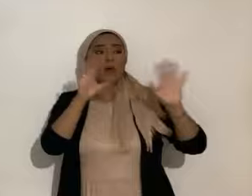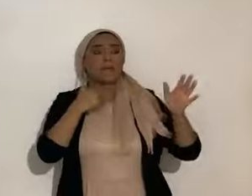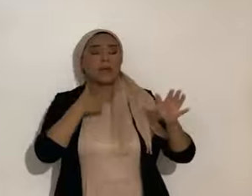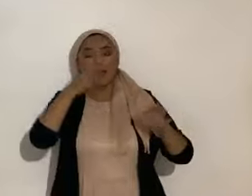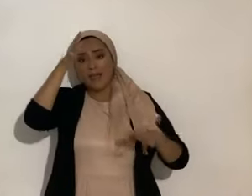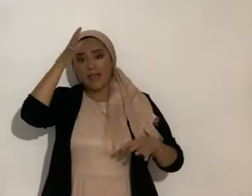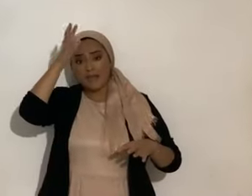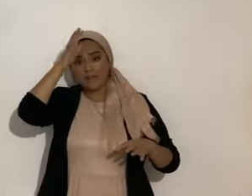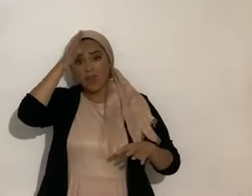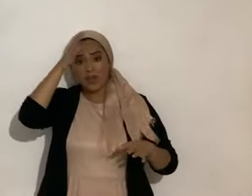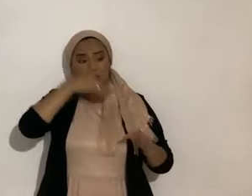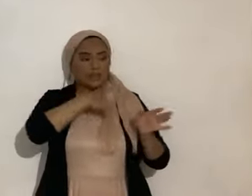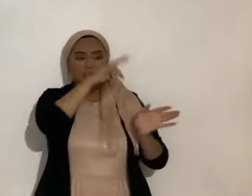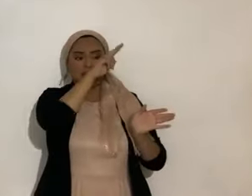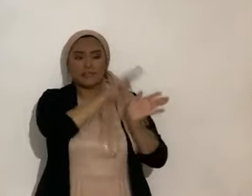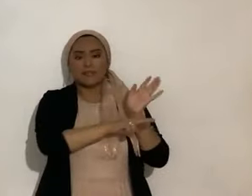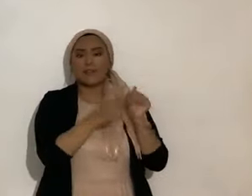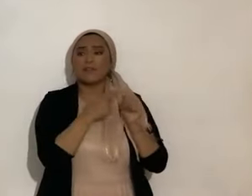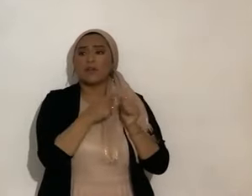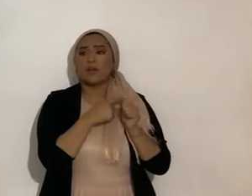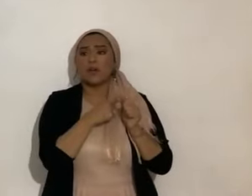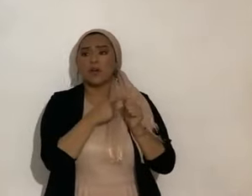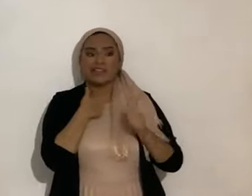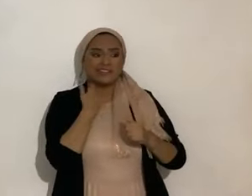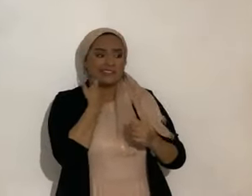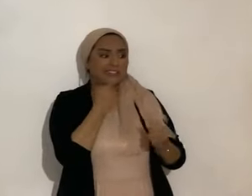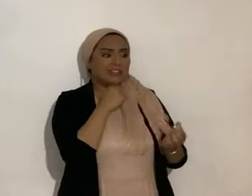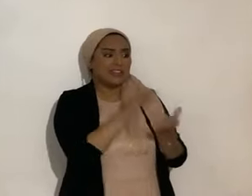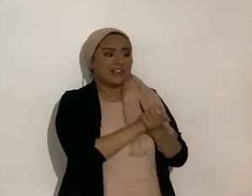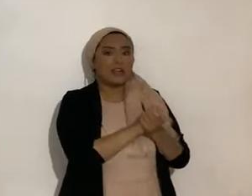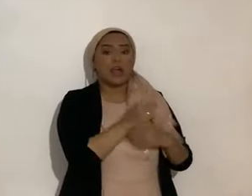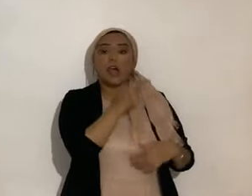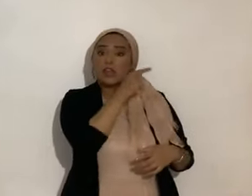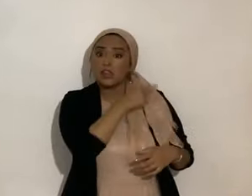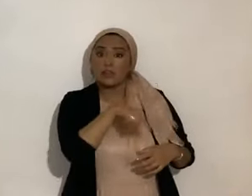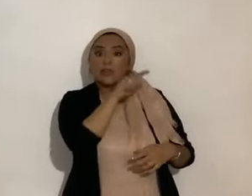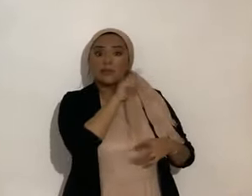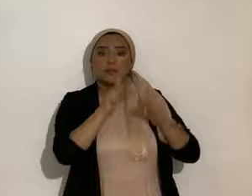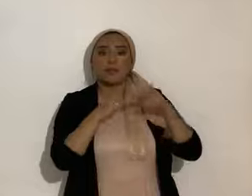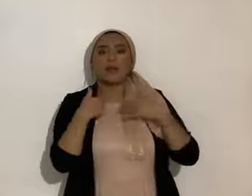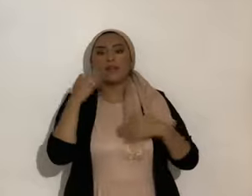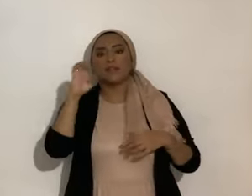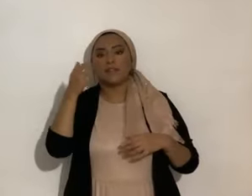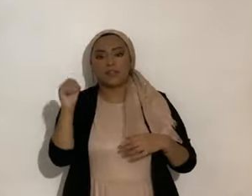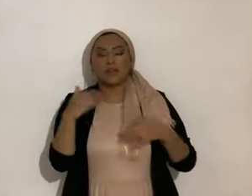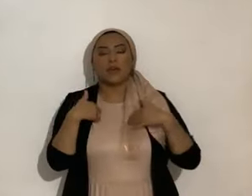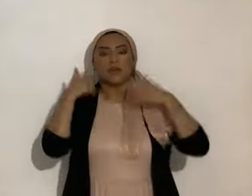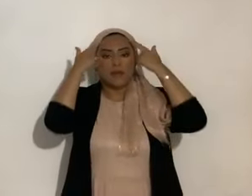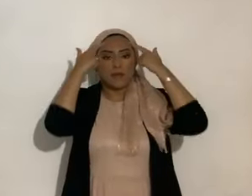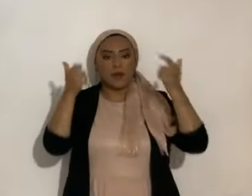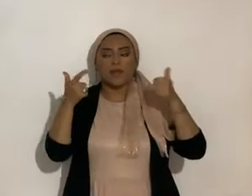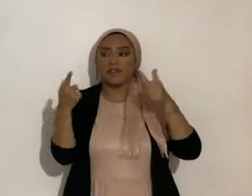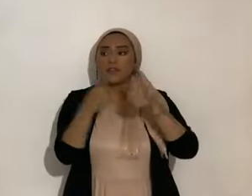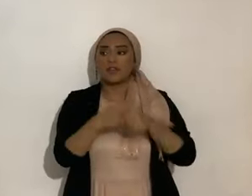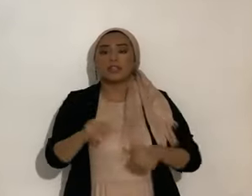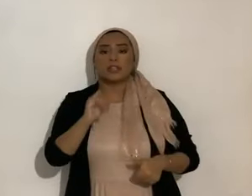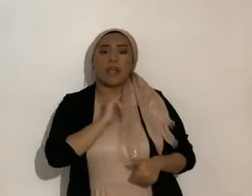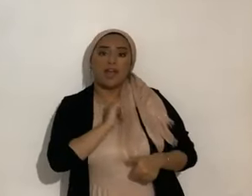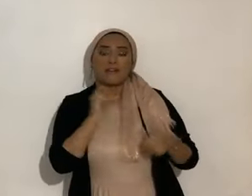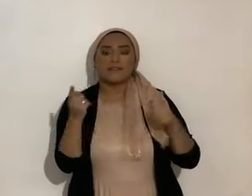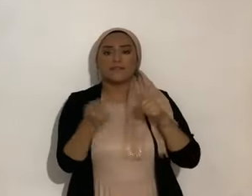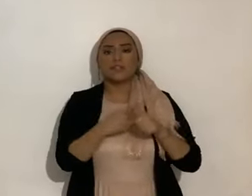padre, acabo de comprar un terreno, me acabo de casar. Esas personas tenían ego, tenían orgullo. Primero yo.